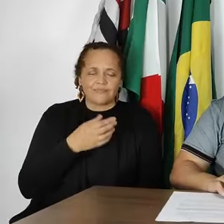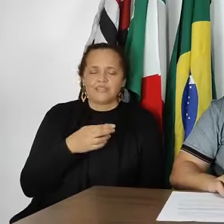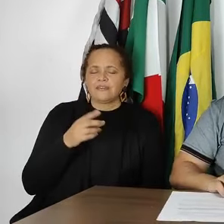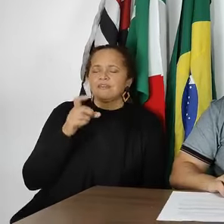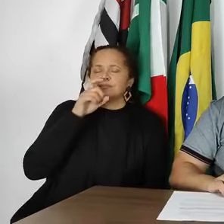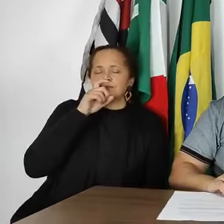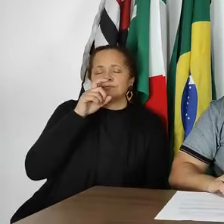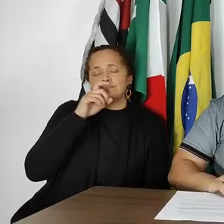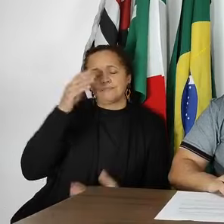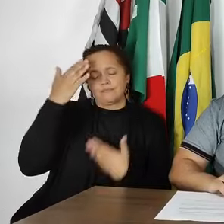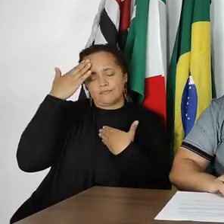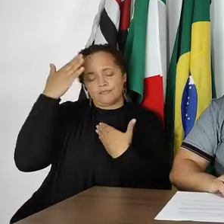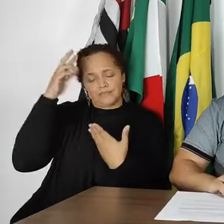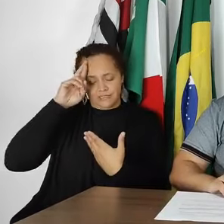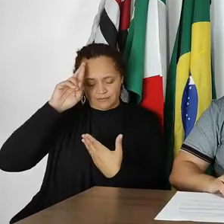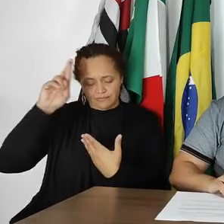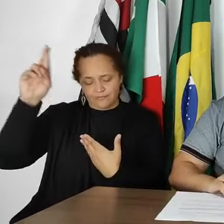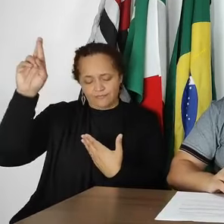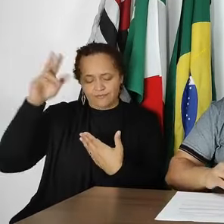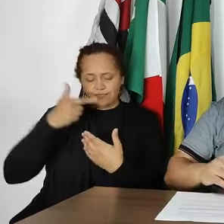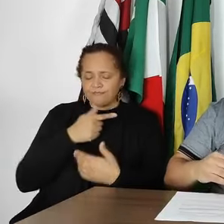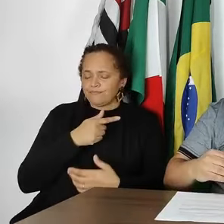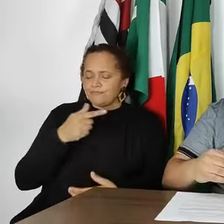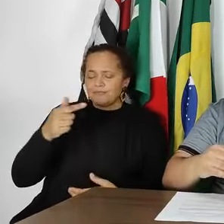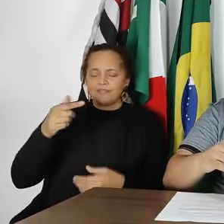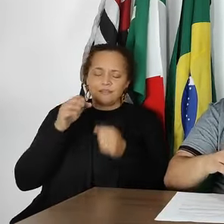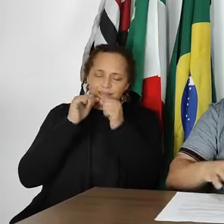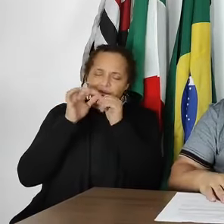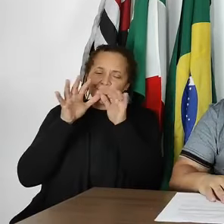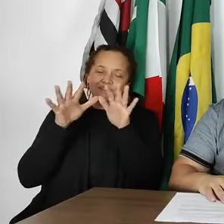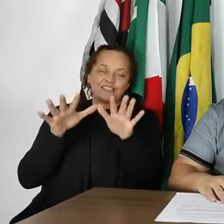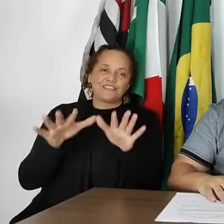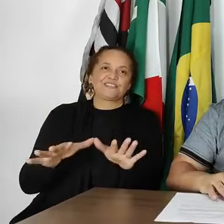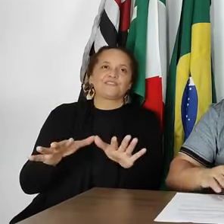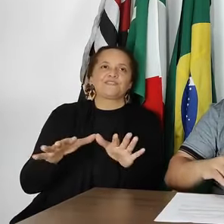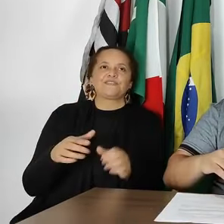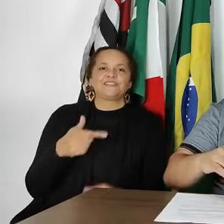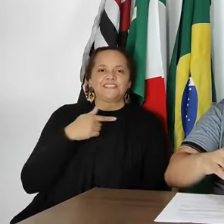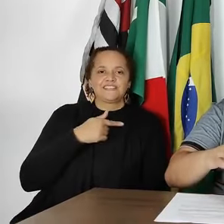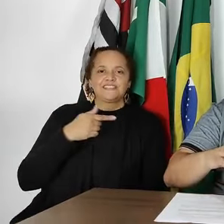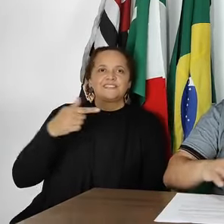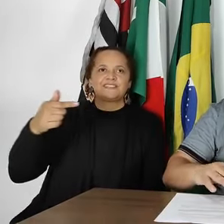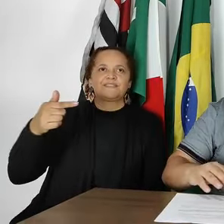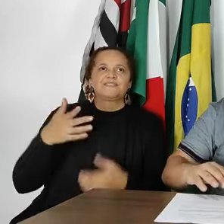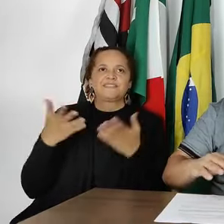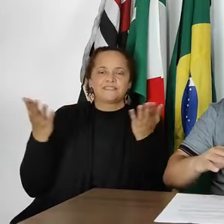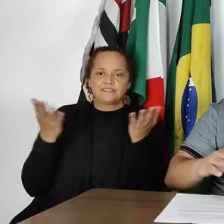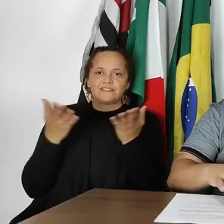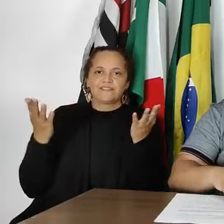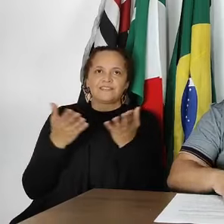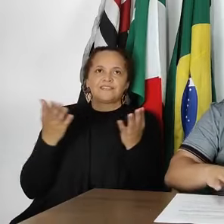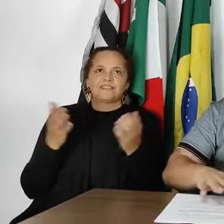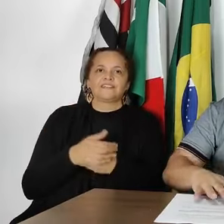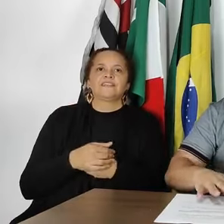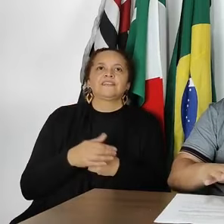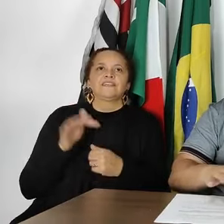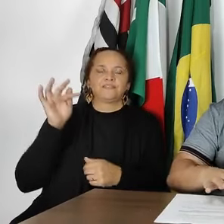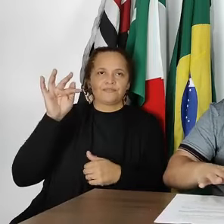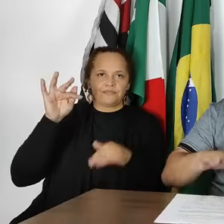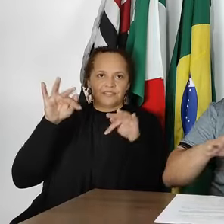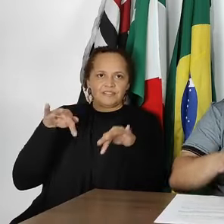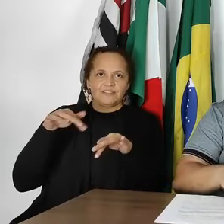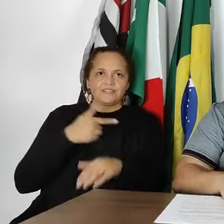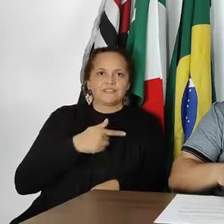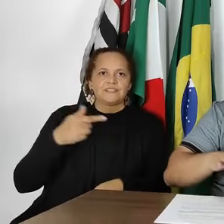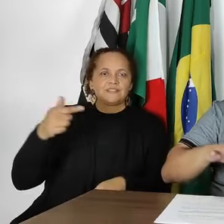Pai, obrigado, Senhor, obrigado por essa semana, abençoe essa semana que está vindo, Senhor, e o final de semana, abençoa